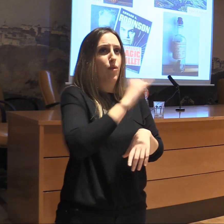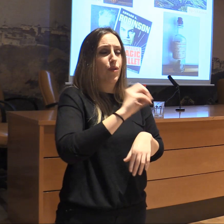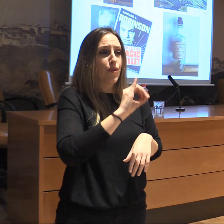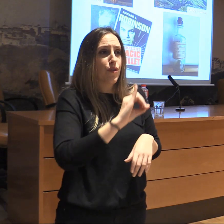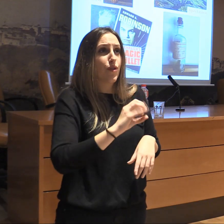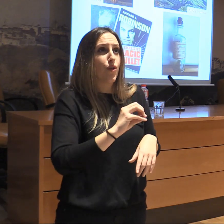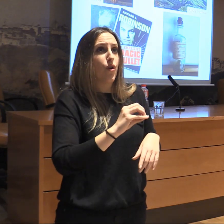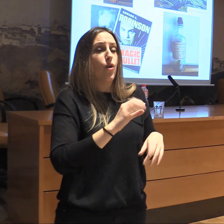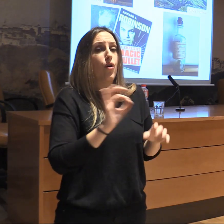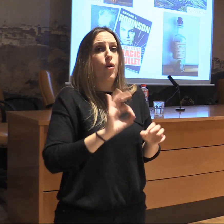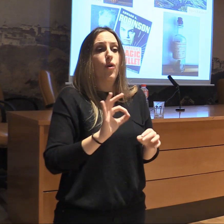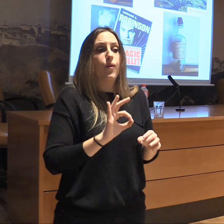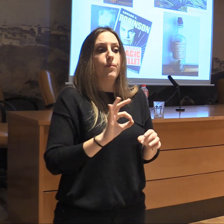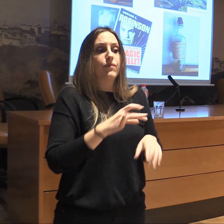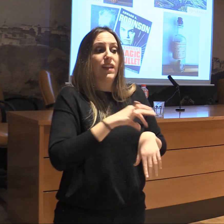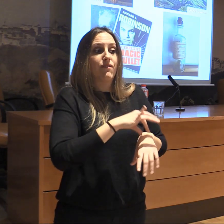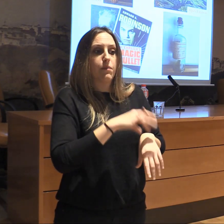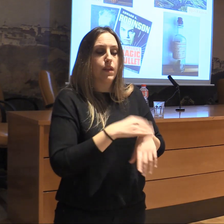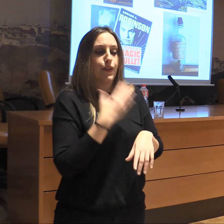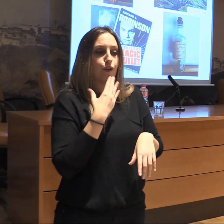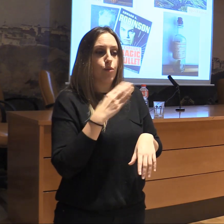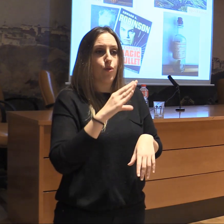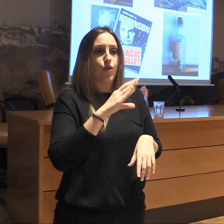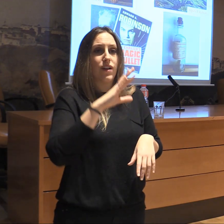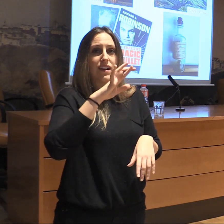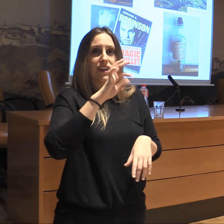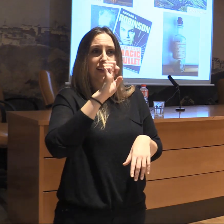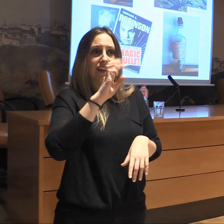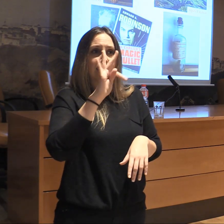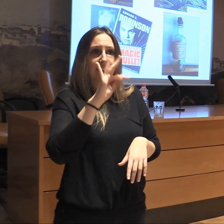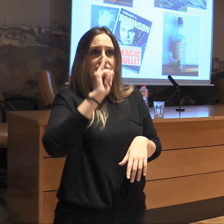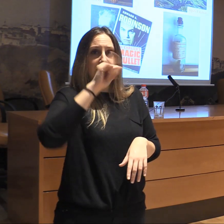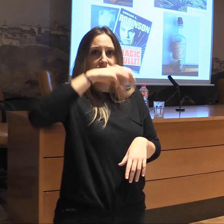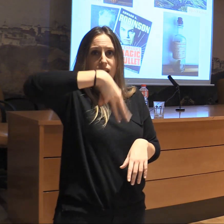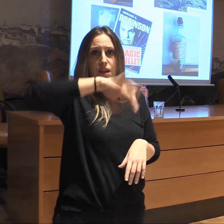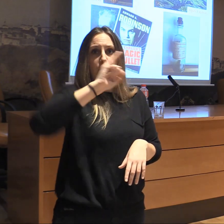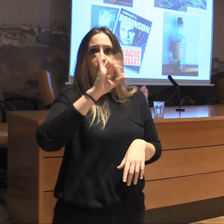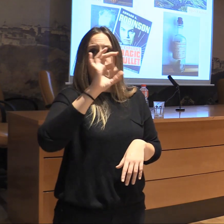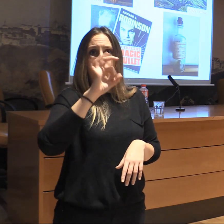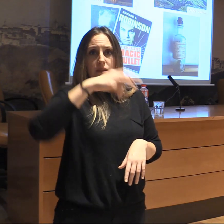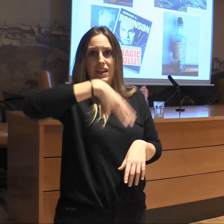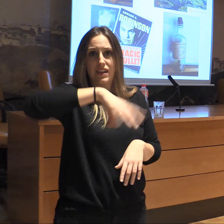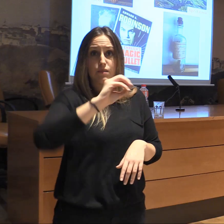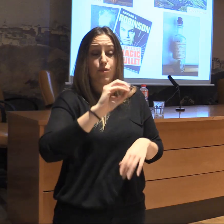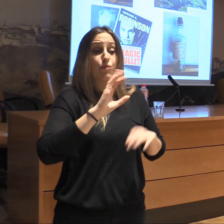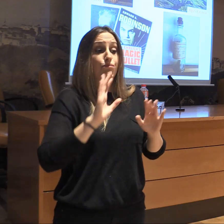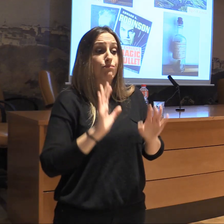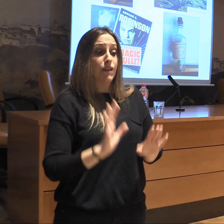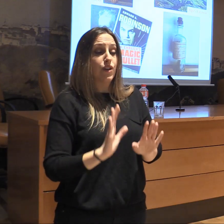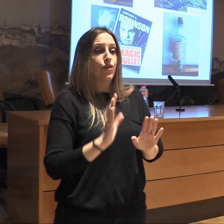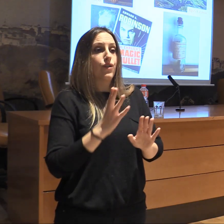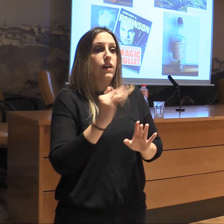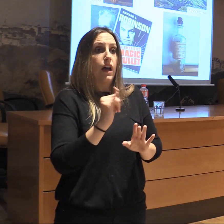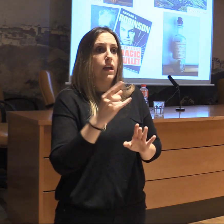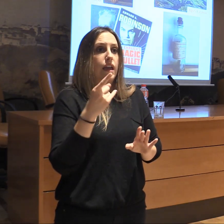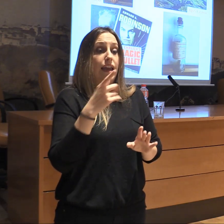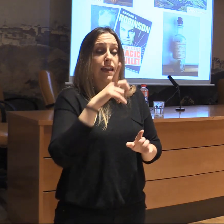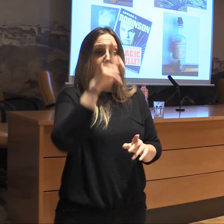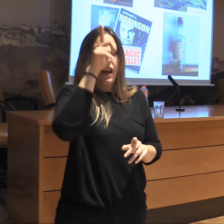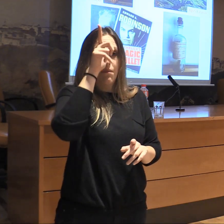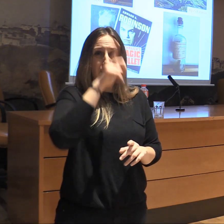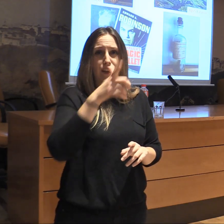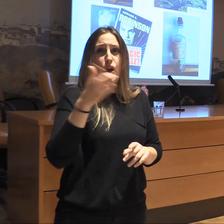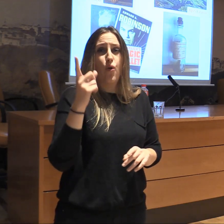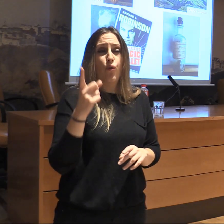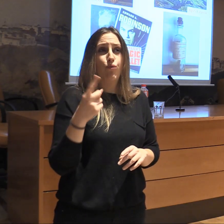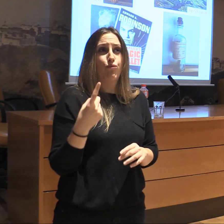otras enfermedades como cretinismo. Pero hay un congreso que tuvo lugar en Alemania, creo